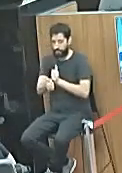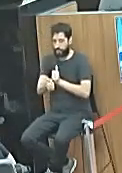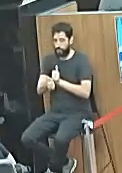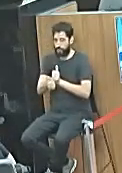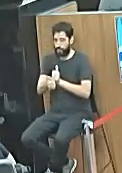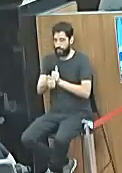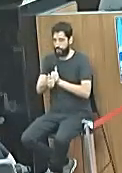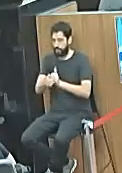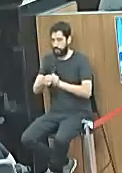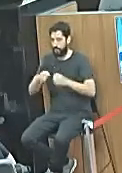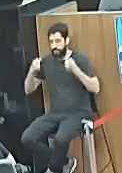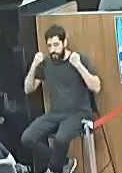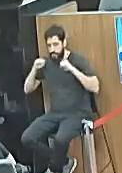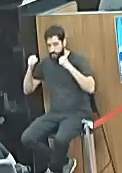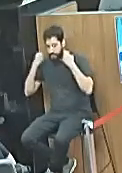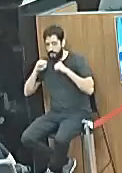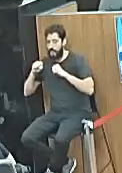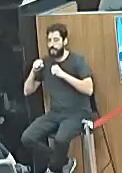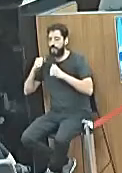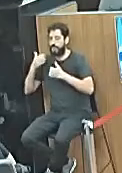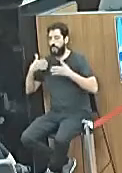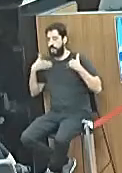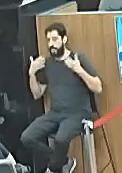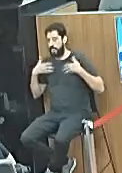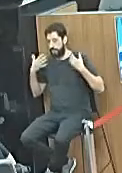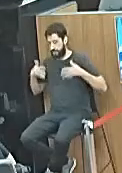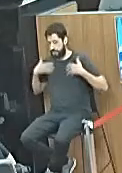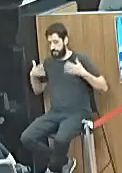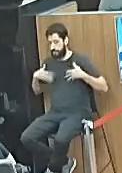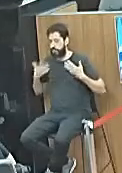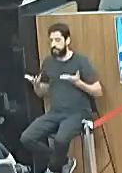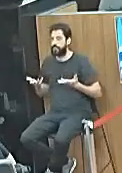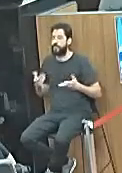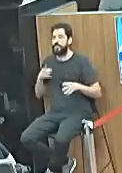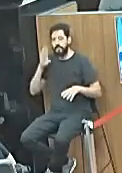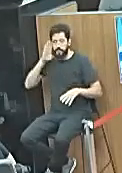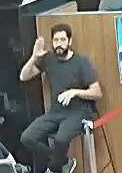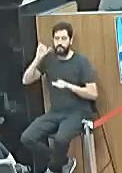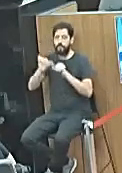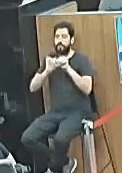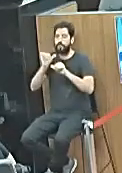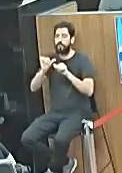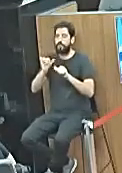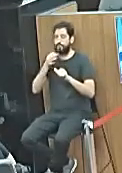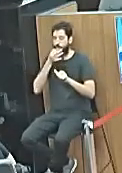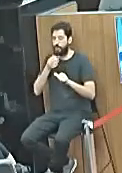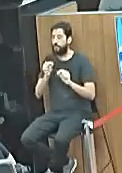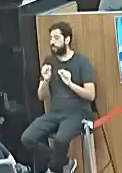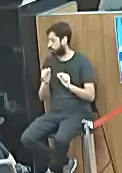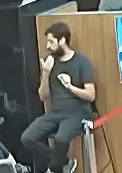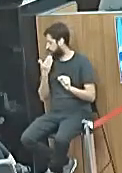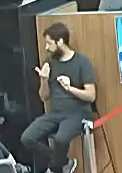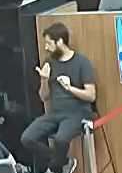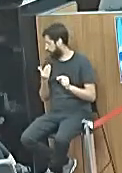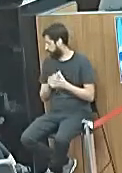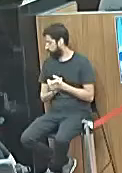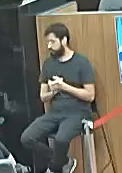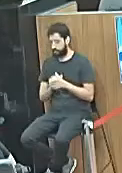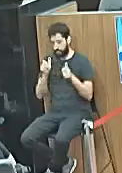atividade física e ao lazer as principais alterações sugeridas pelo grupo foram